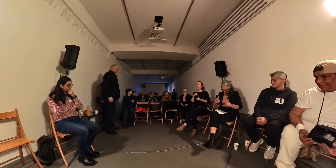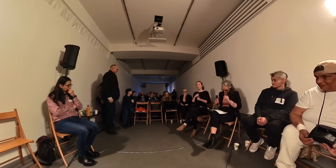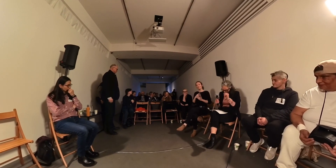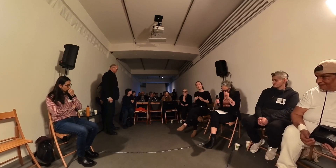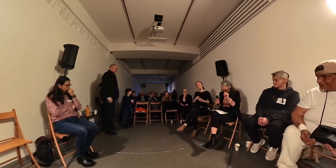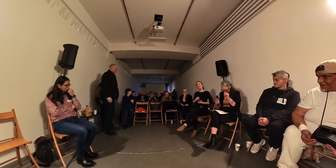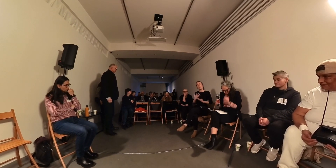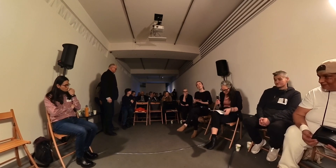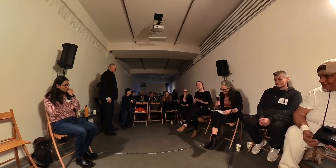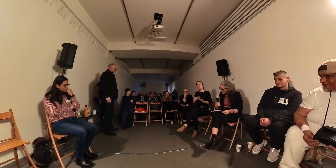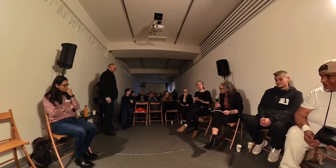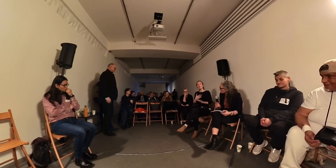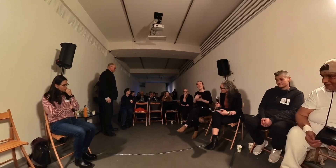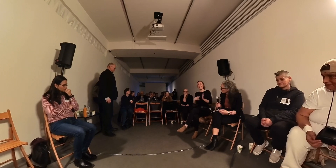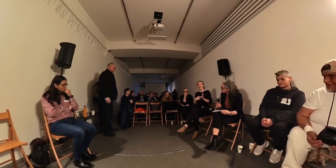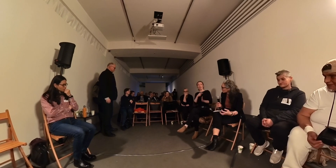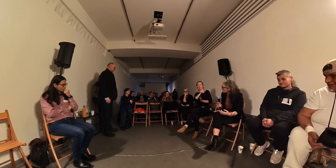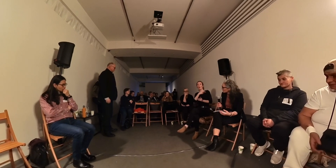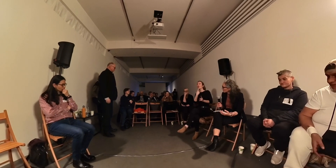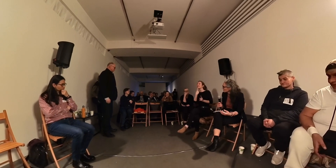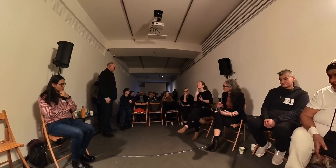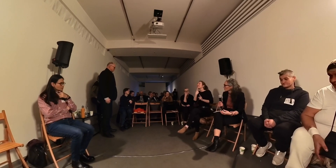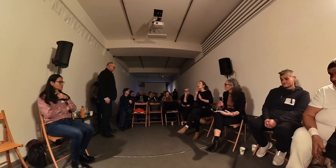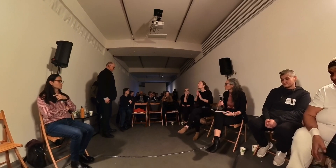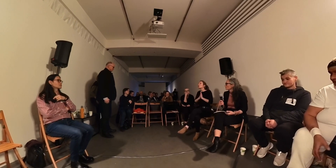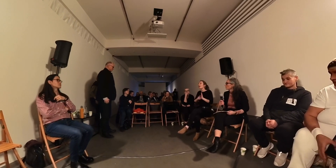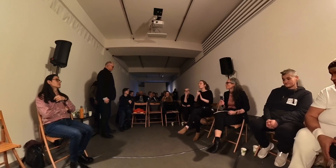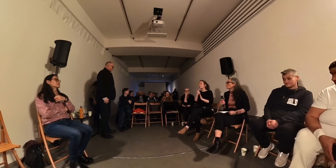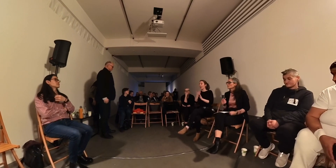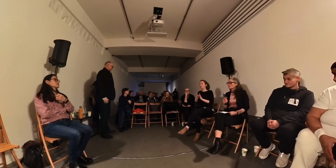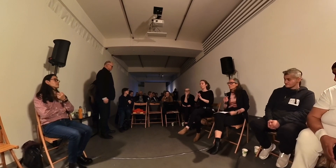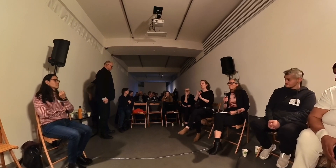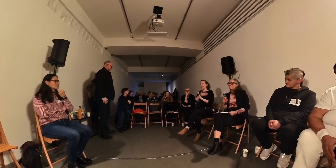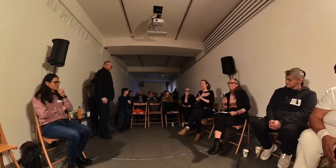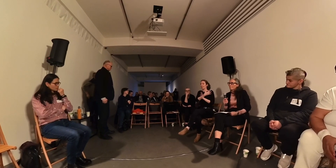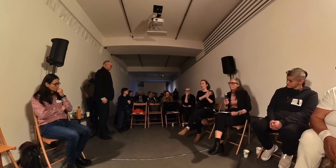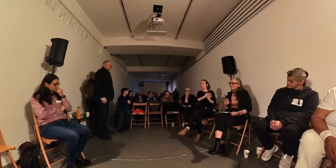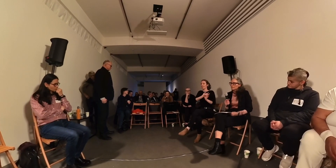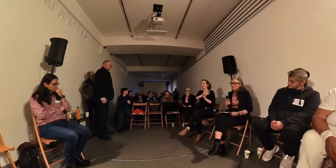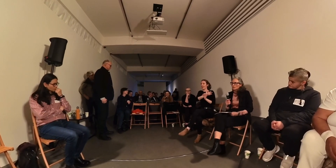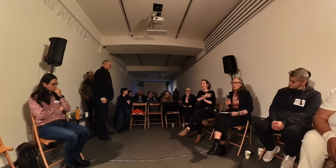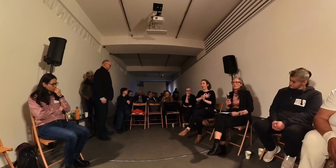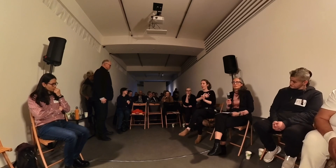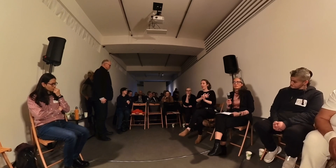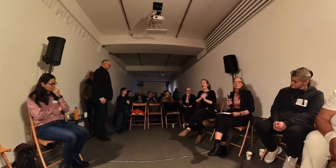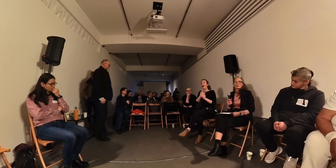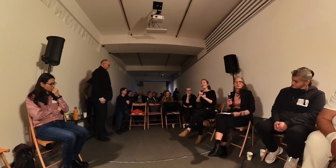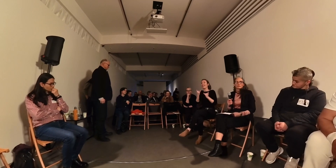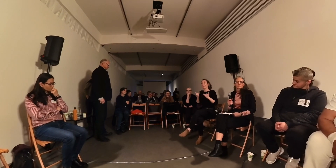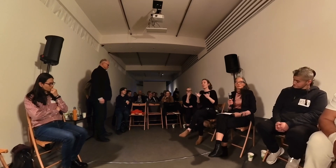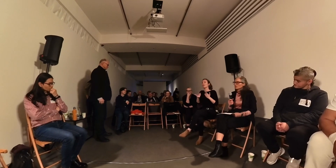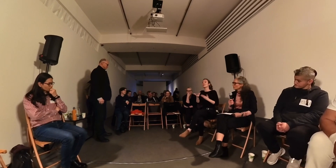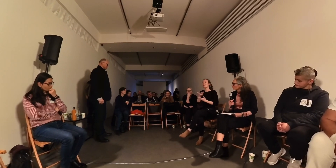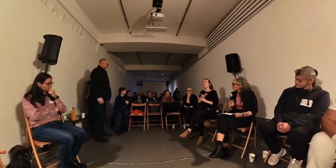důležité, co říkala Nikola na začátku, že tomu něco už předcházelo a mělo by něco následovat. Myslím, že bychom tady mohli takhle sedět ještě